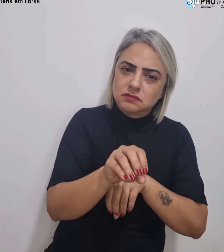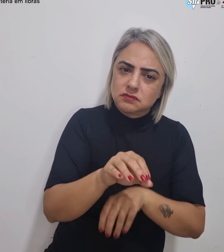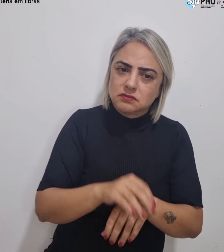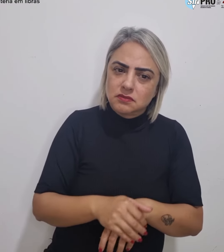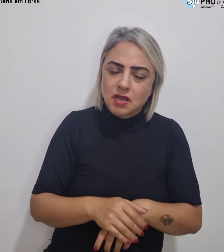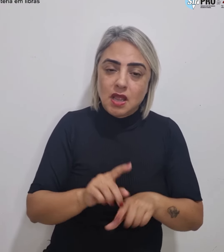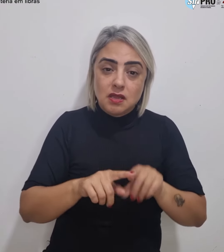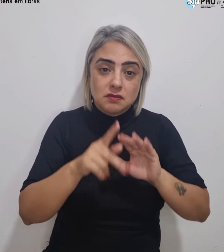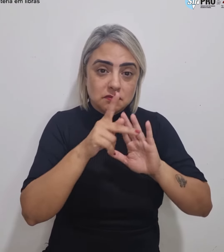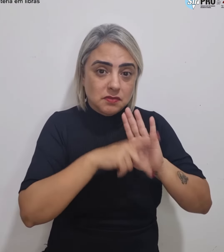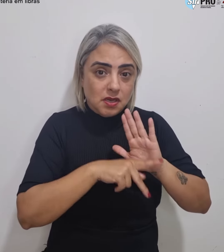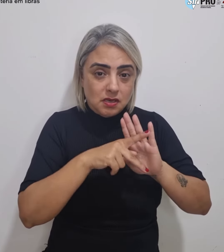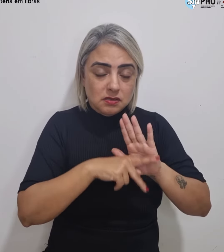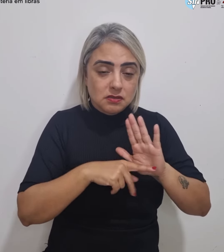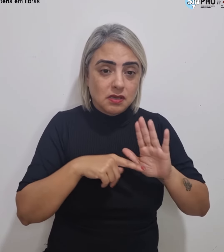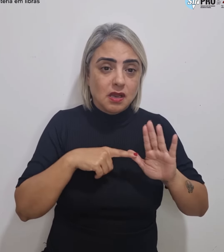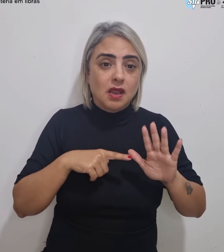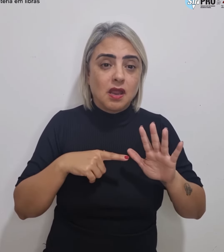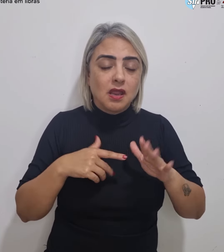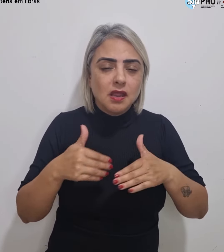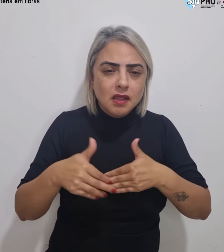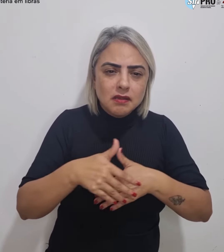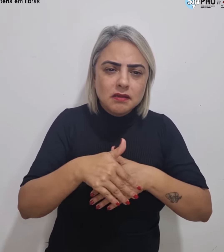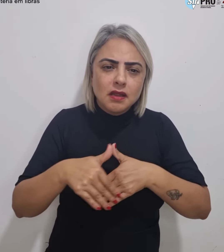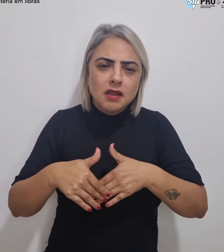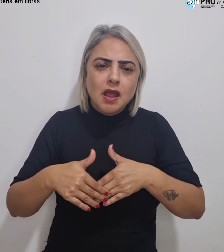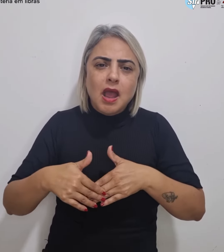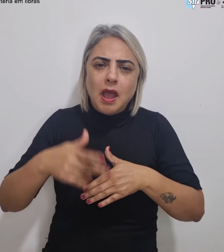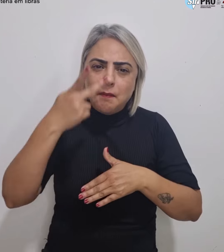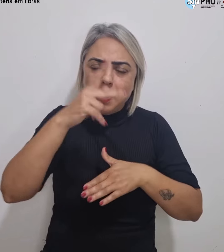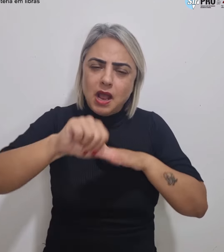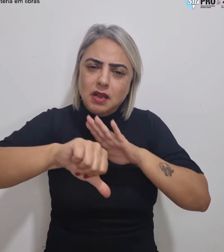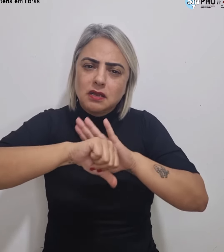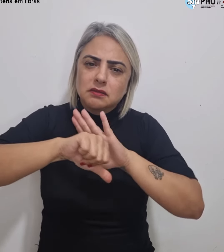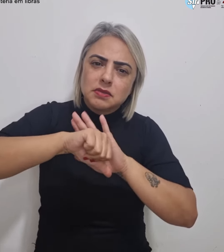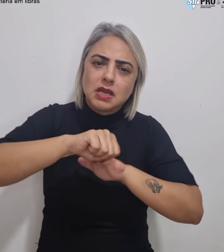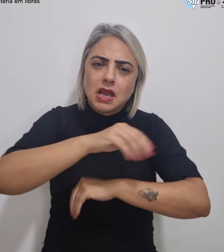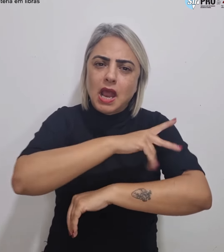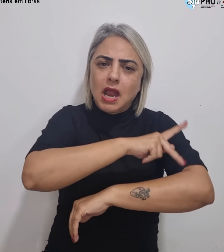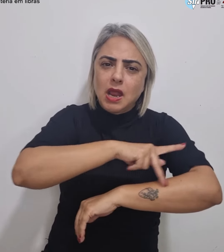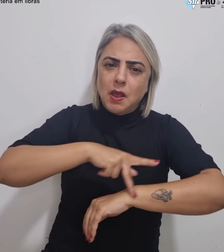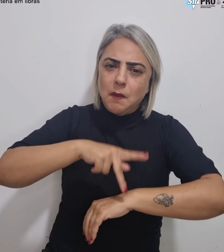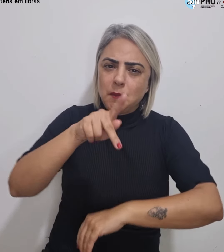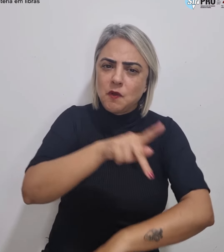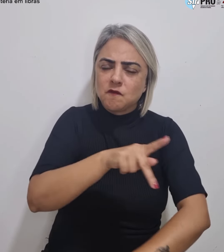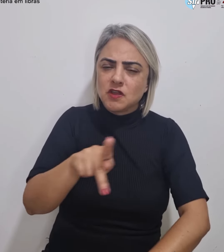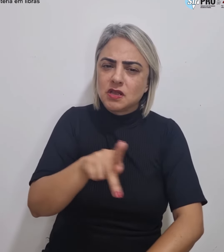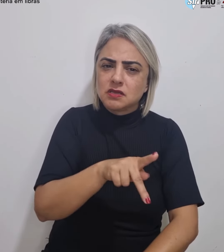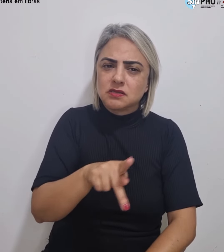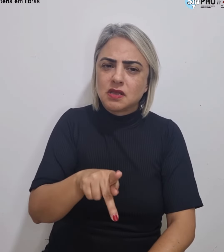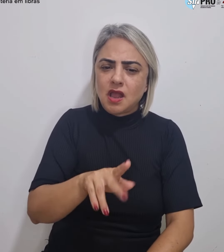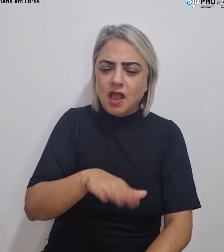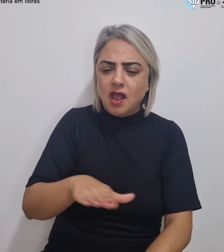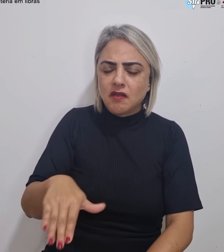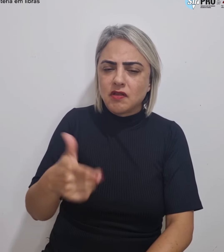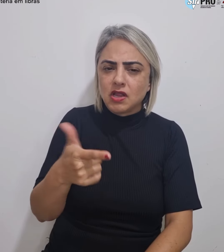os projetos que confluem para a criminalização dos professores estão a infância sem pornografia,